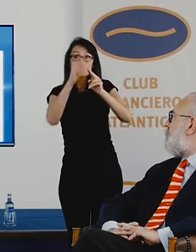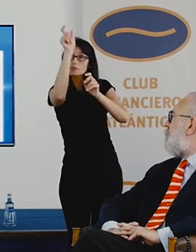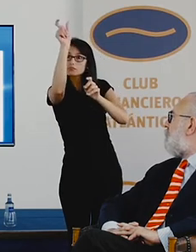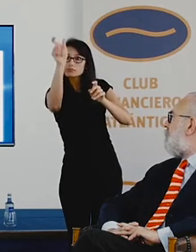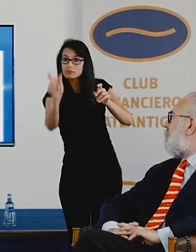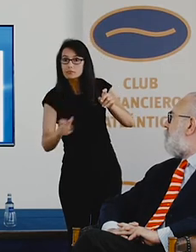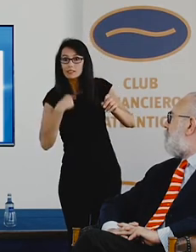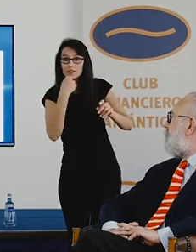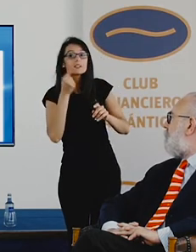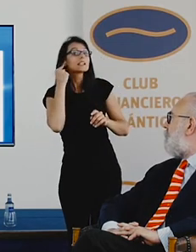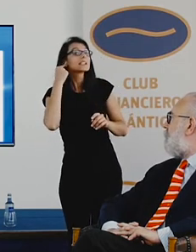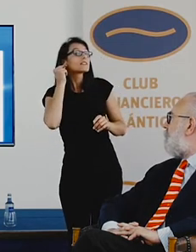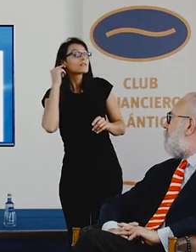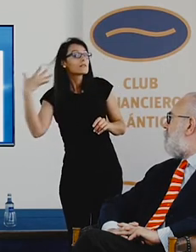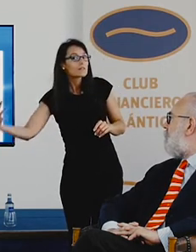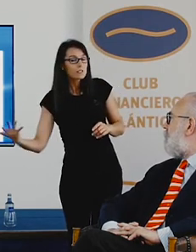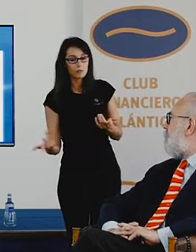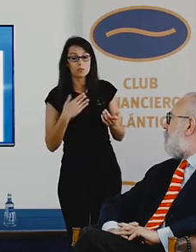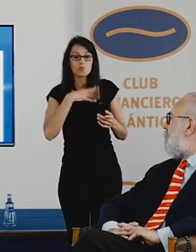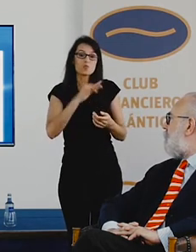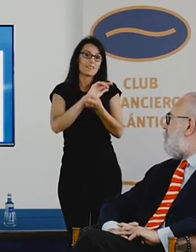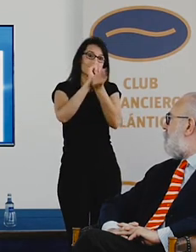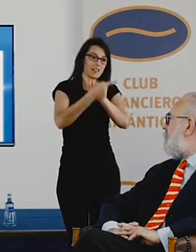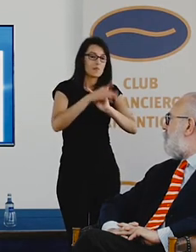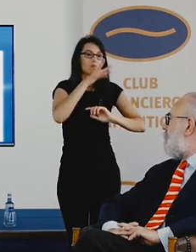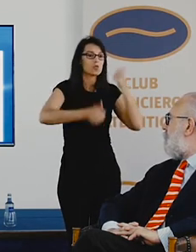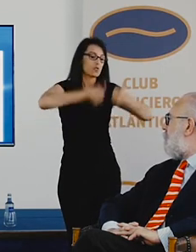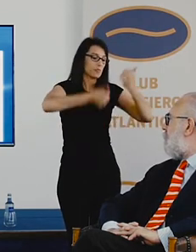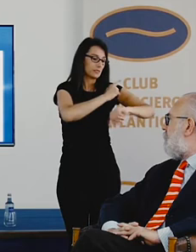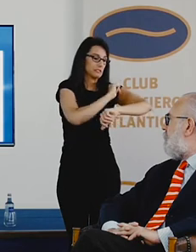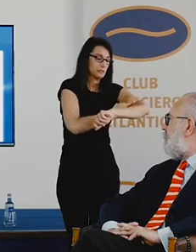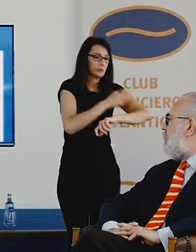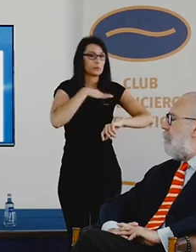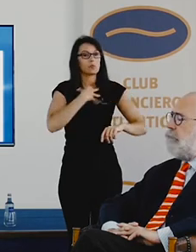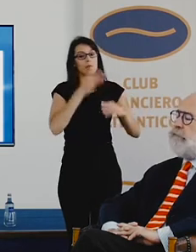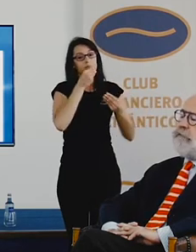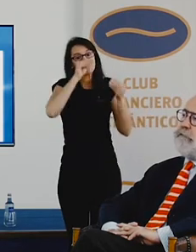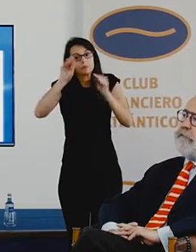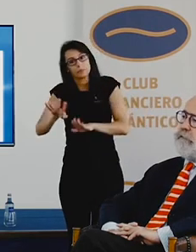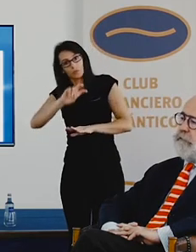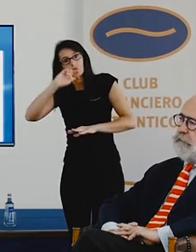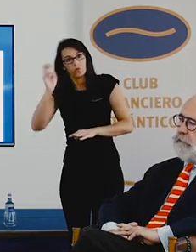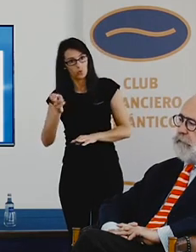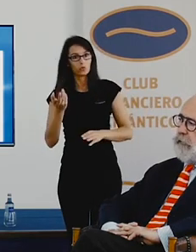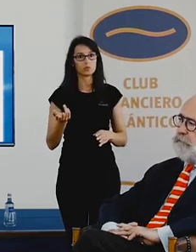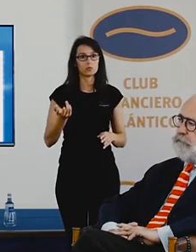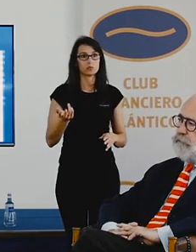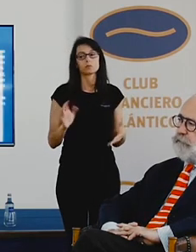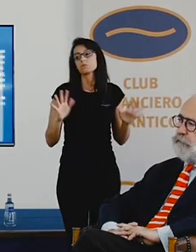tentativas de las chicas que van a venir. Puede ser que haya cambios en ese sentido, porque una tenga una competición y no pueda venir a la etapa 3 y se pasa a la 1, pero